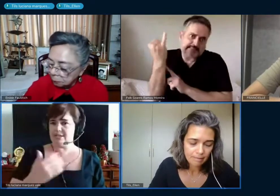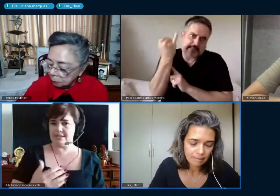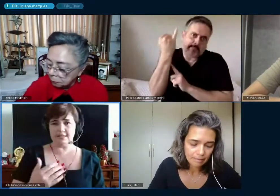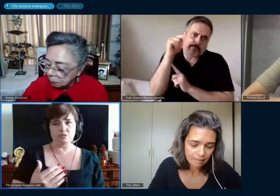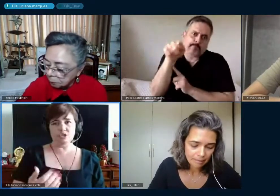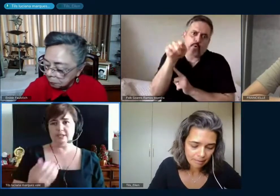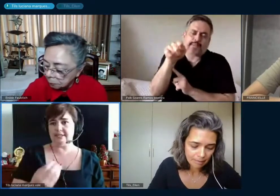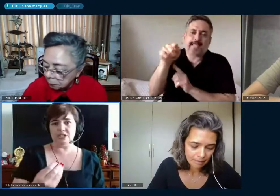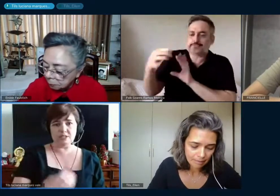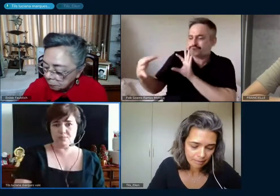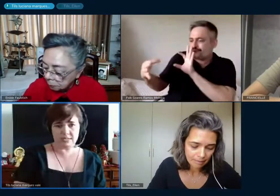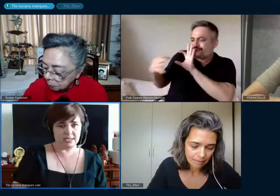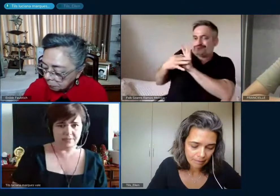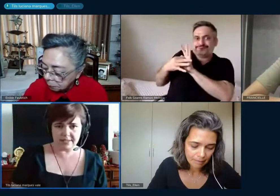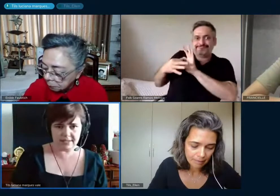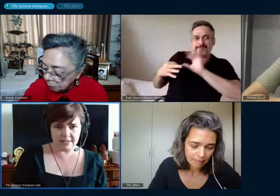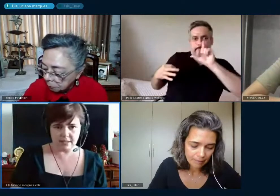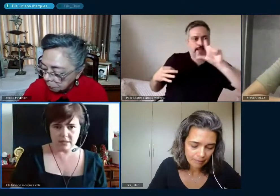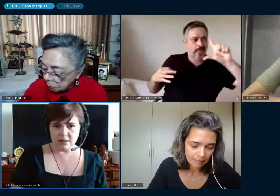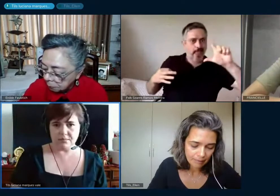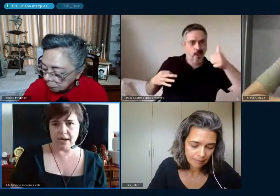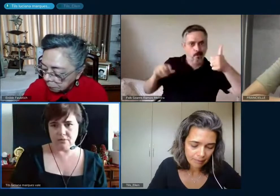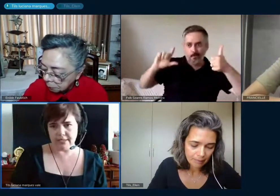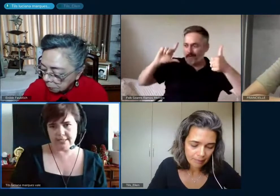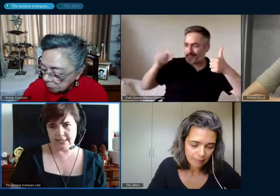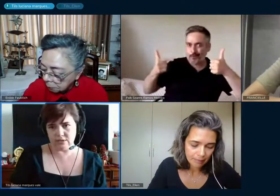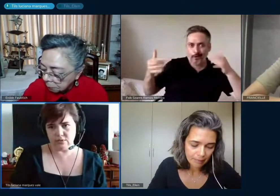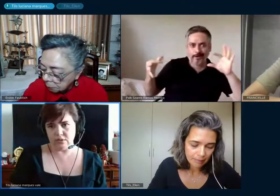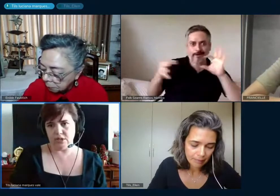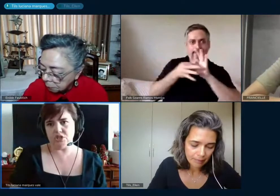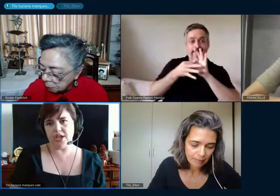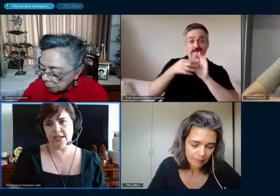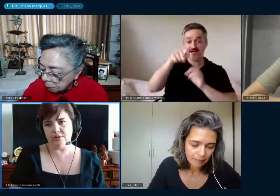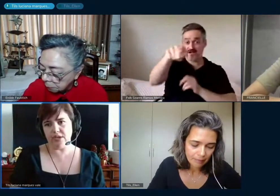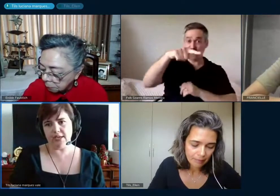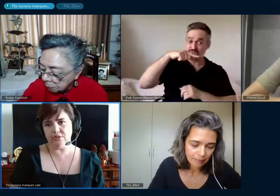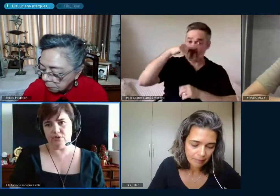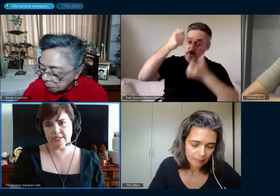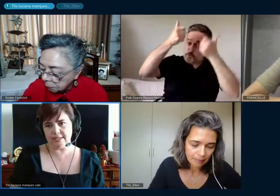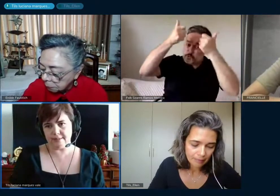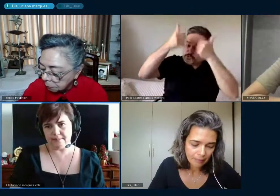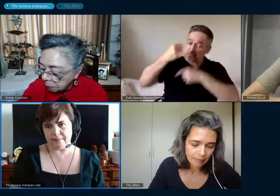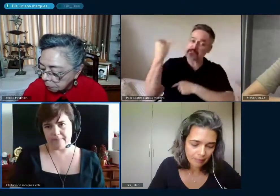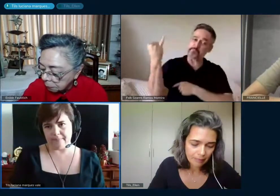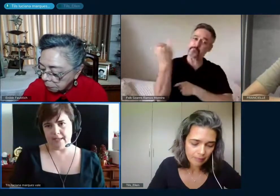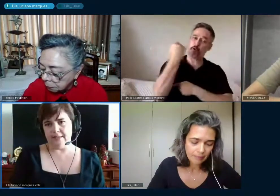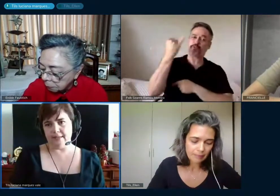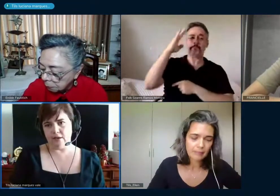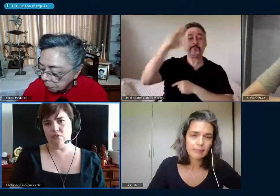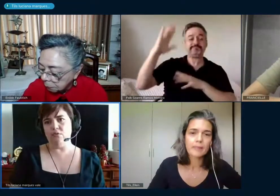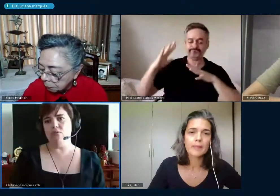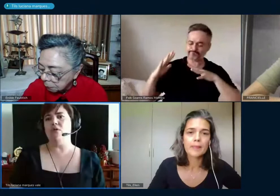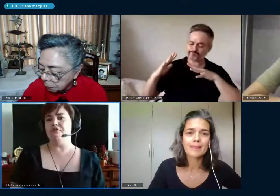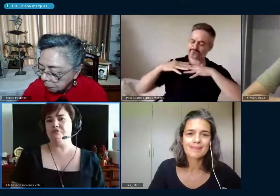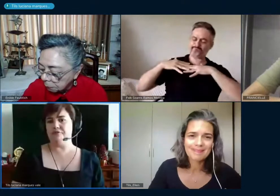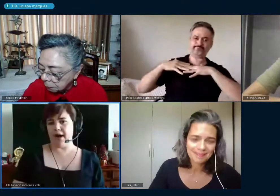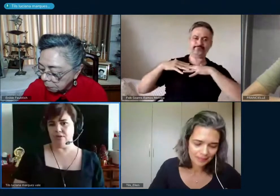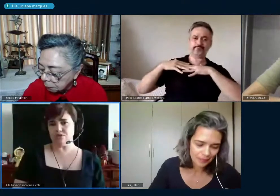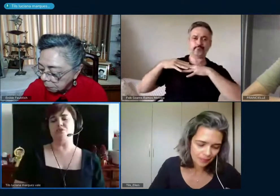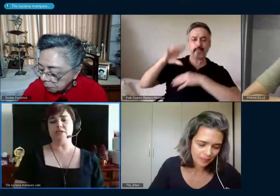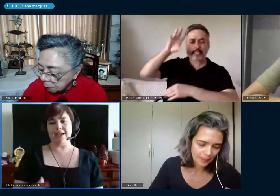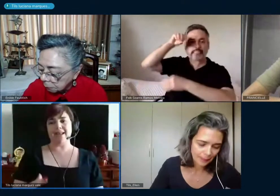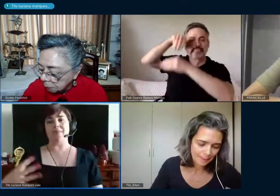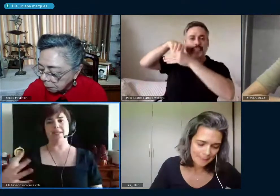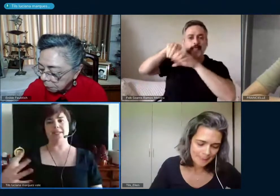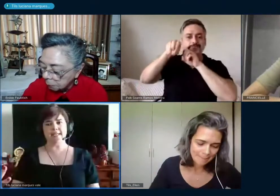não utilização de estratégias possíveis para o ensino de L1 e L2. Então,